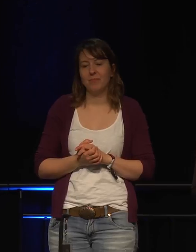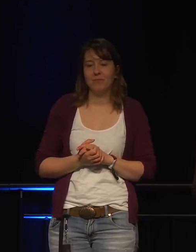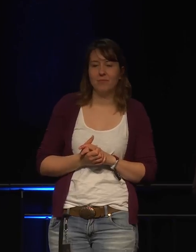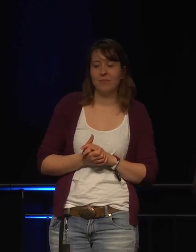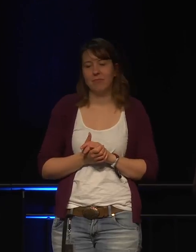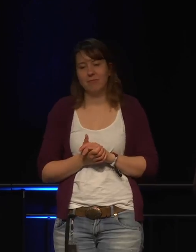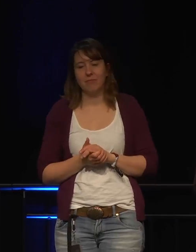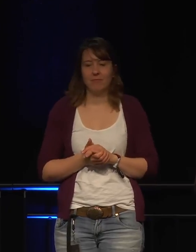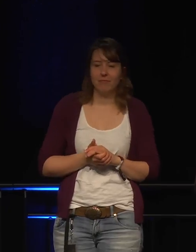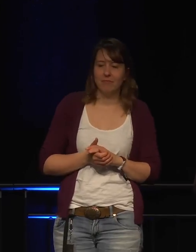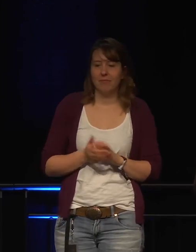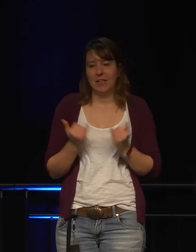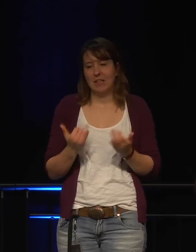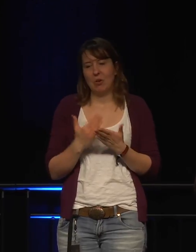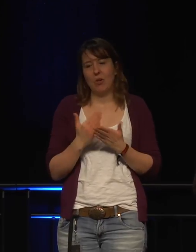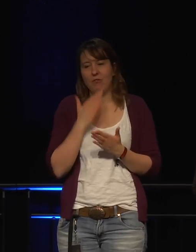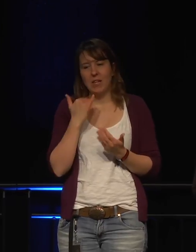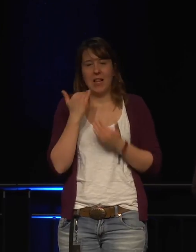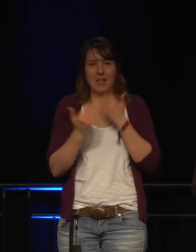estoy hablando mucho de esto.